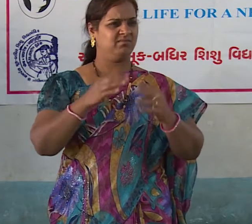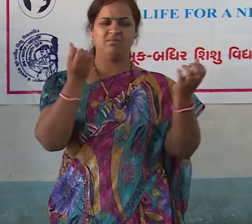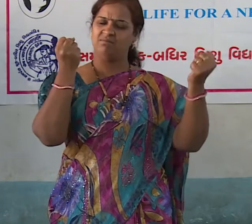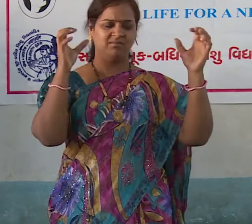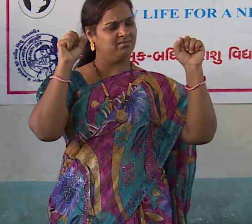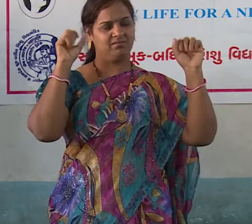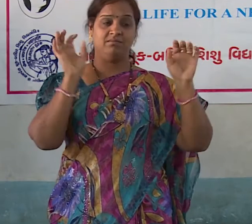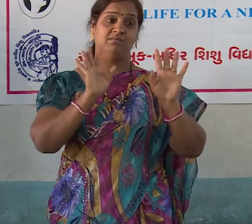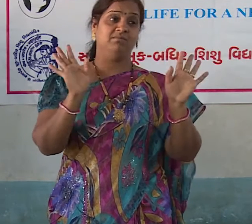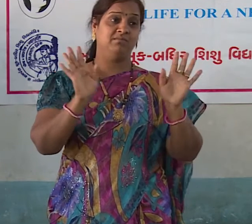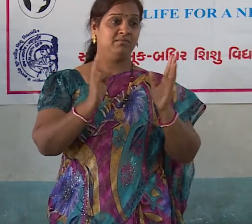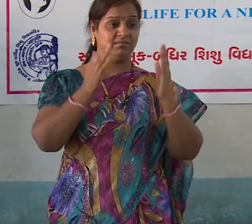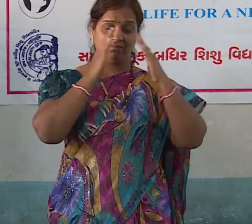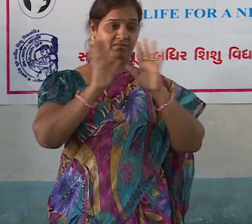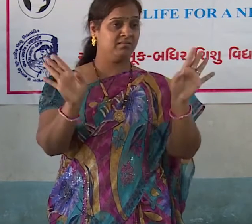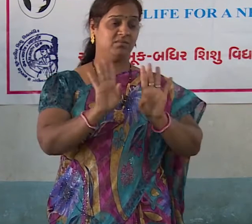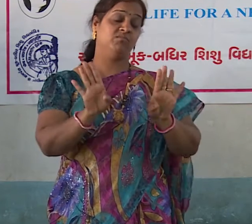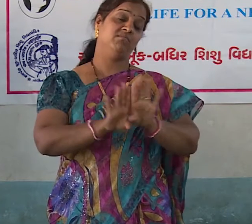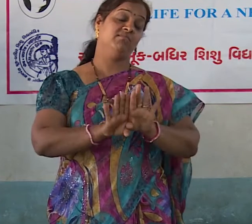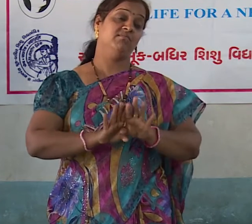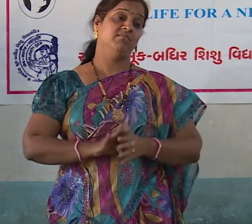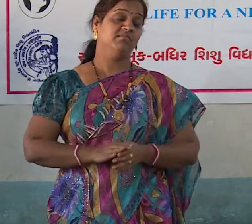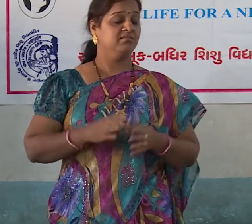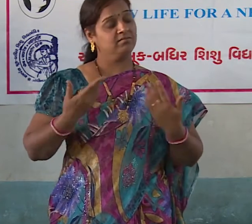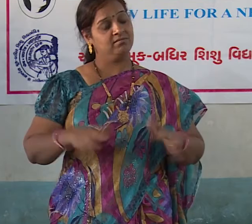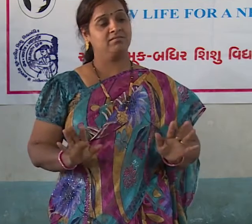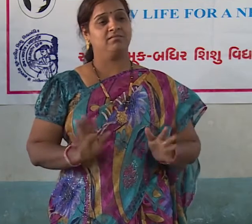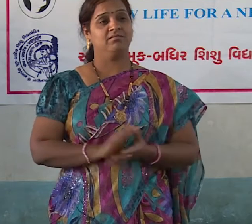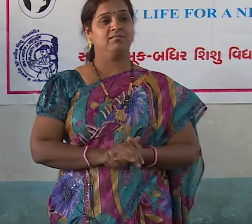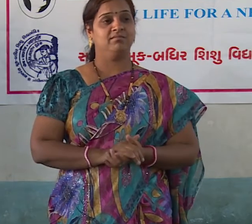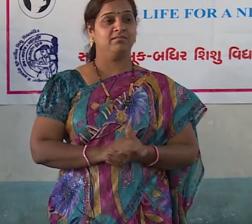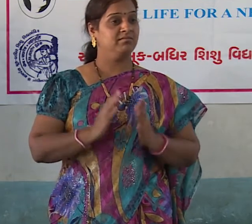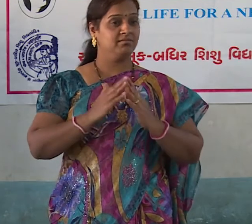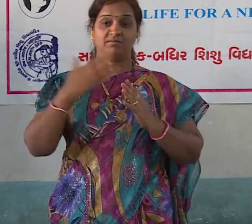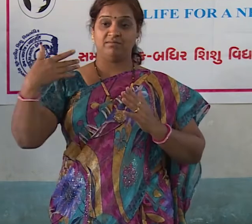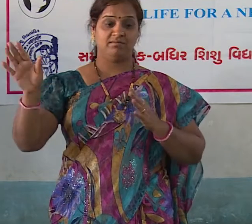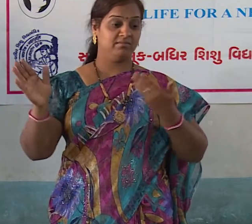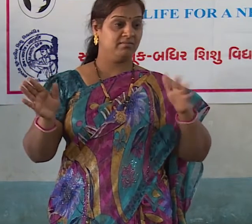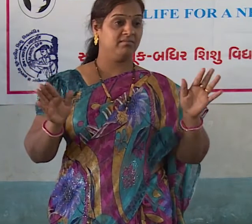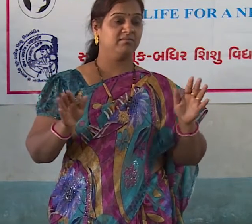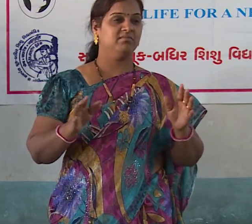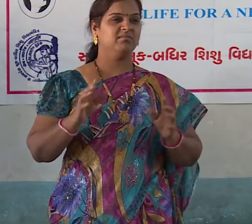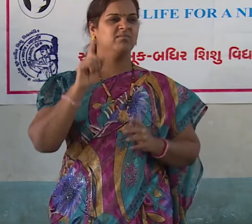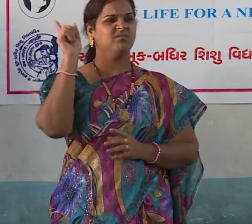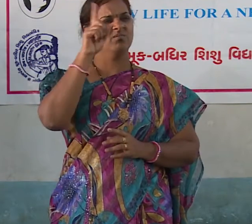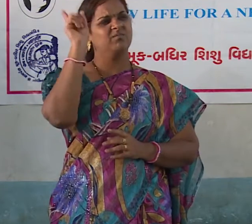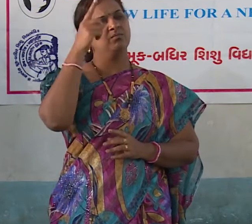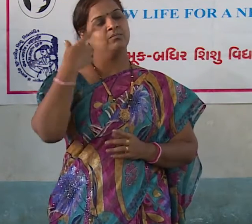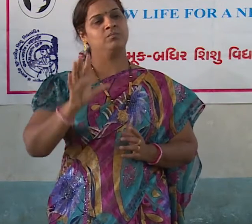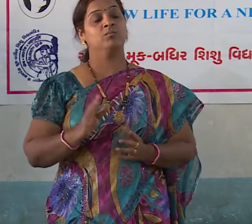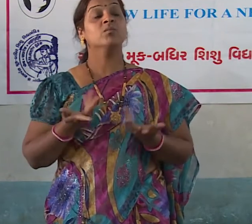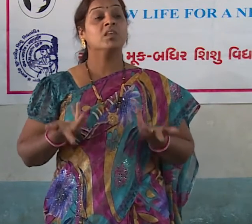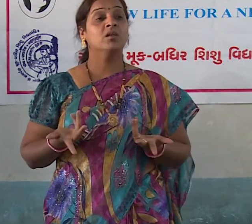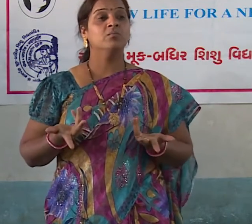हूं। तो कहा फिर योग लग गया? कहा नहीं, यही तो प्रश्न है कि फिर भी योग नहीं लग रहा है,